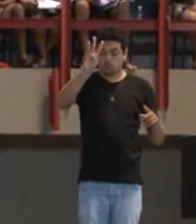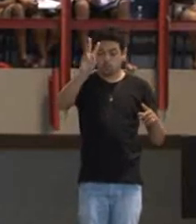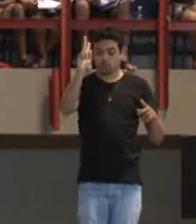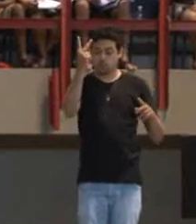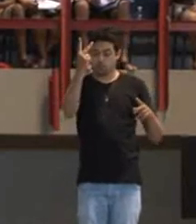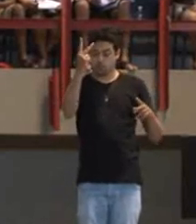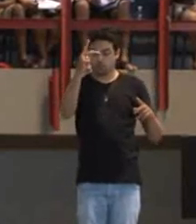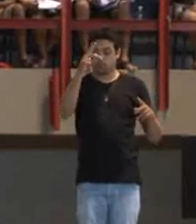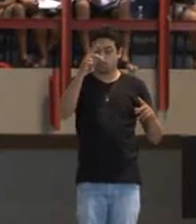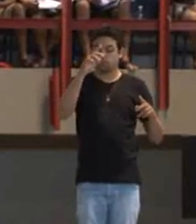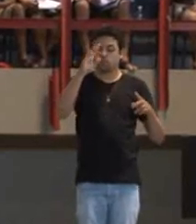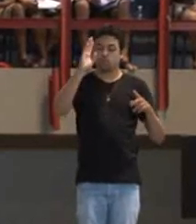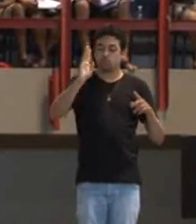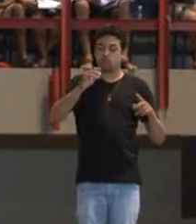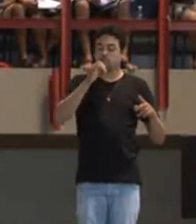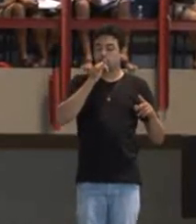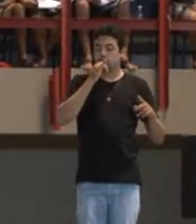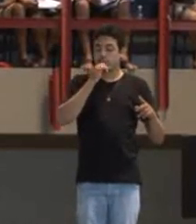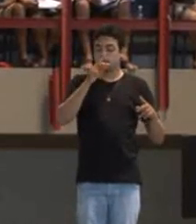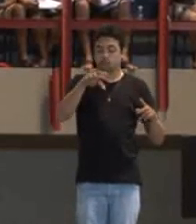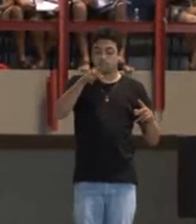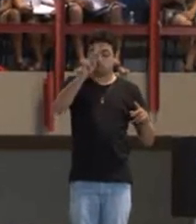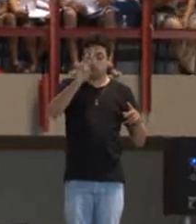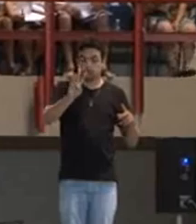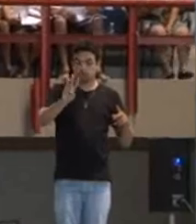quilowatt-hora, aquelas 3 palavrinhas,